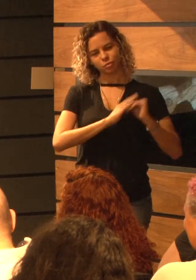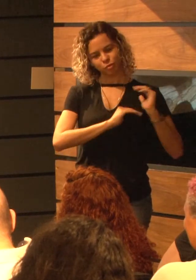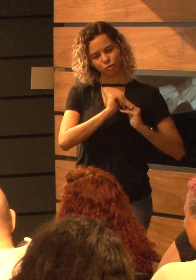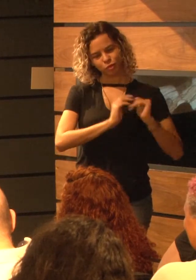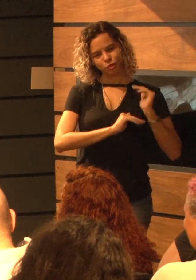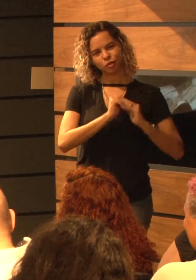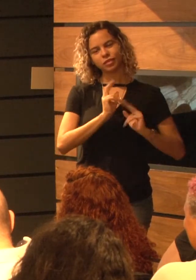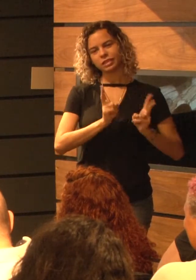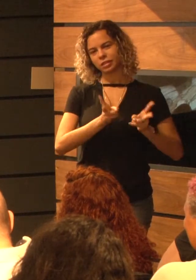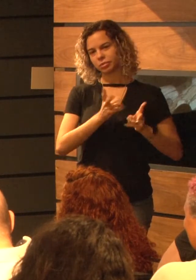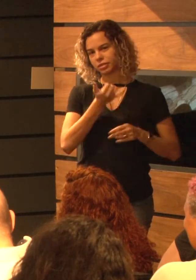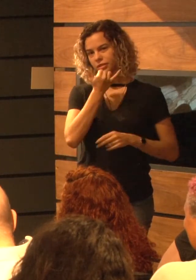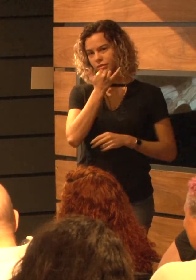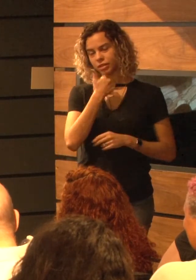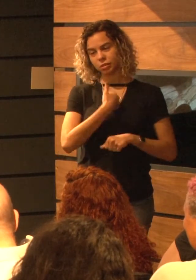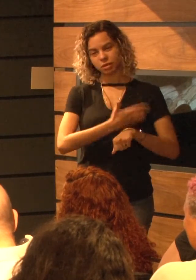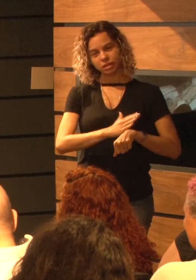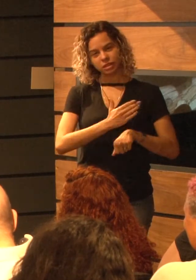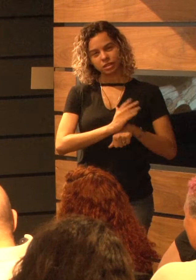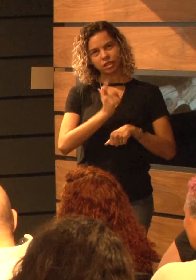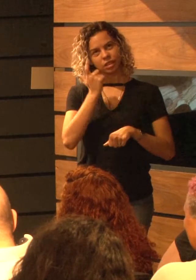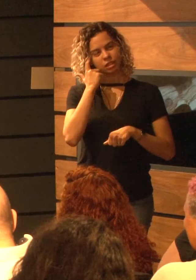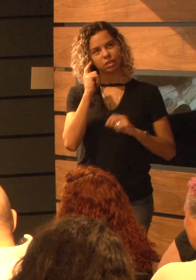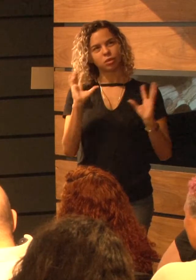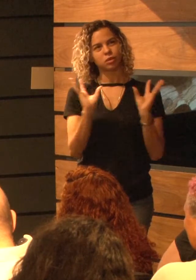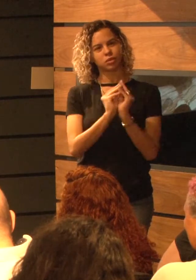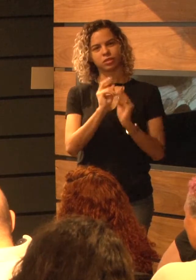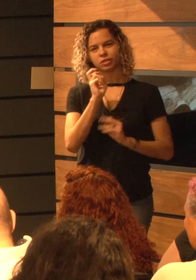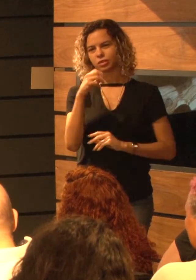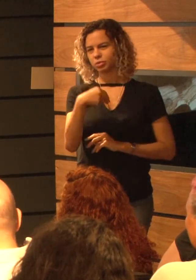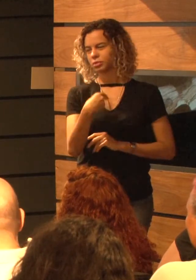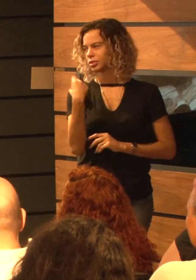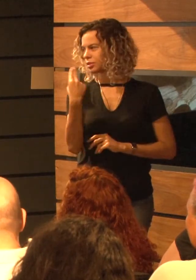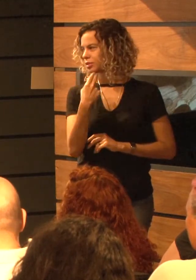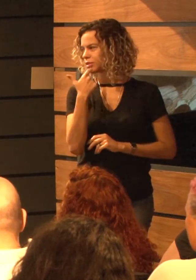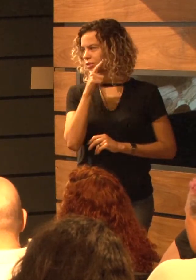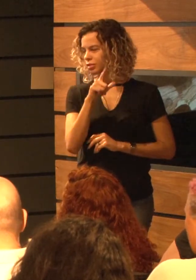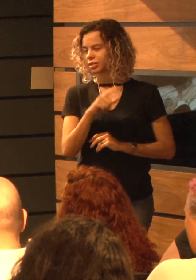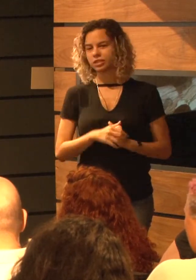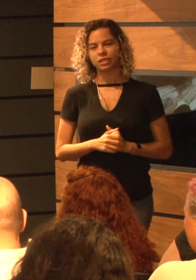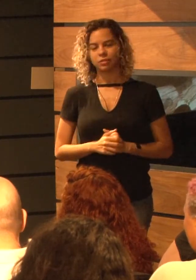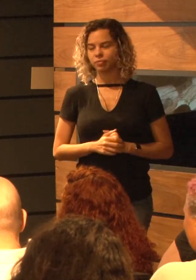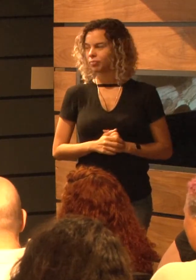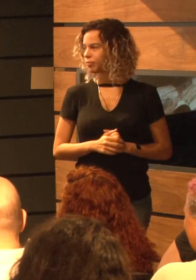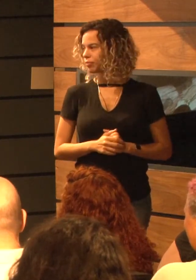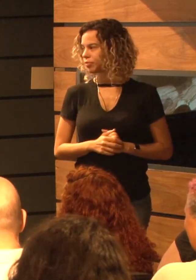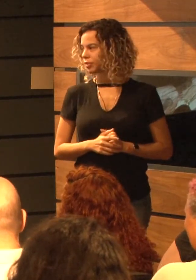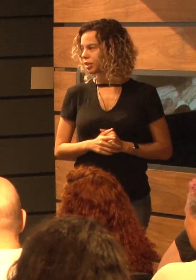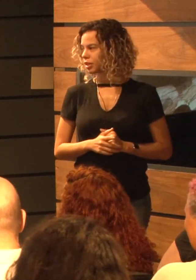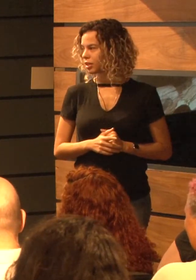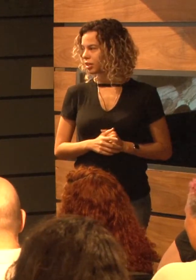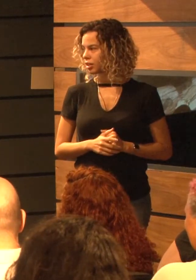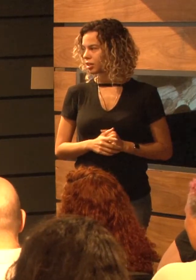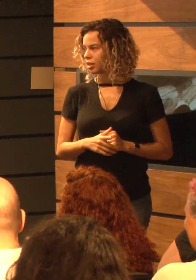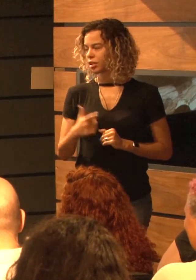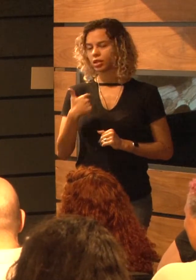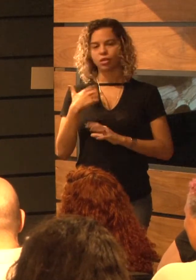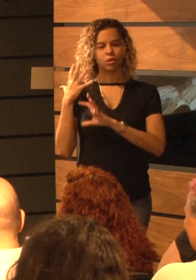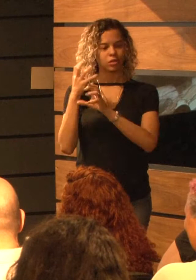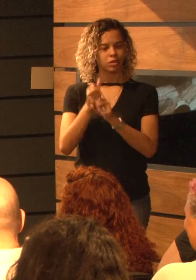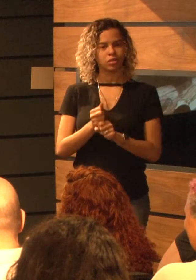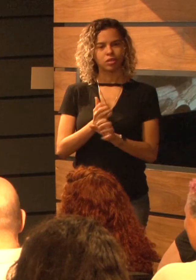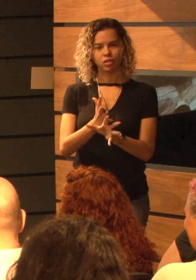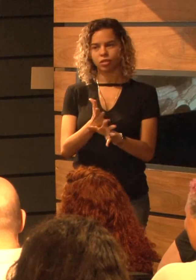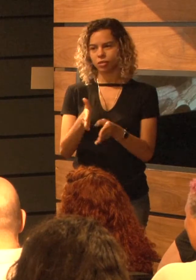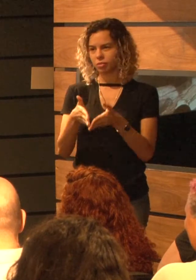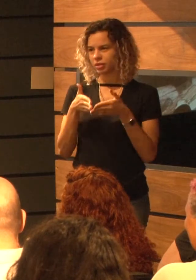dei conta ontem porque eu tentei ensaiar muito, cabei 5 minutos e minha fala não deu certo. Então vou me valer da minha veia griô, eu vou pedir licença